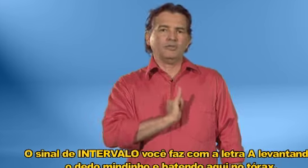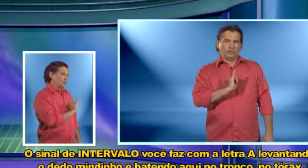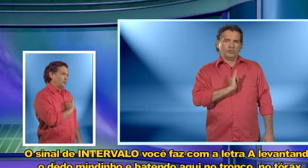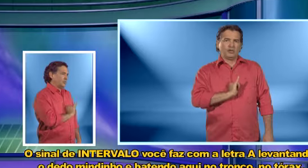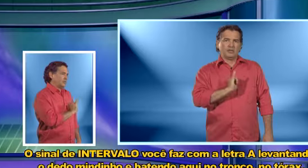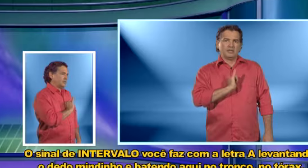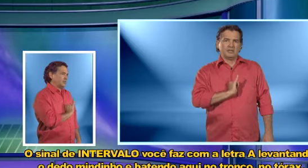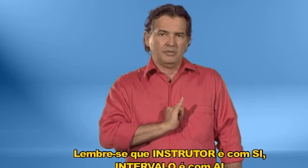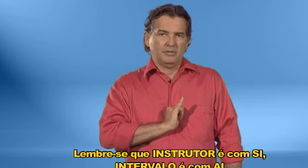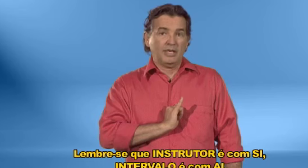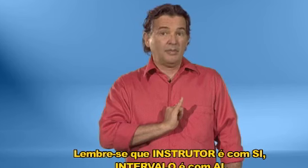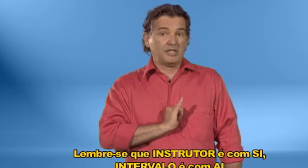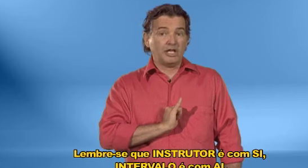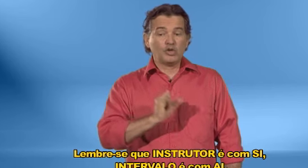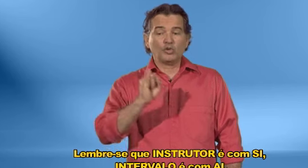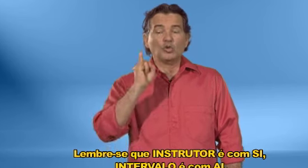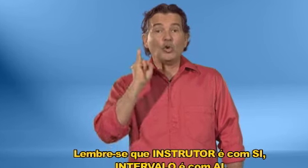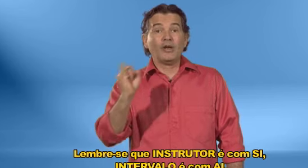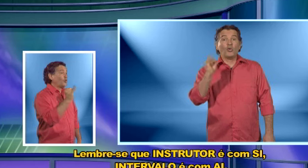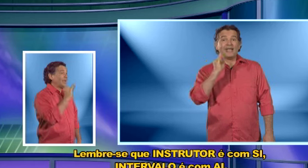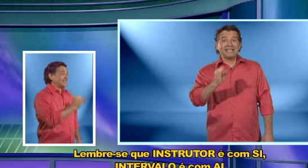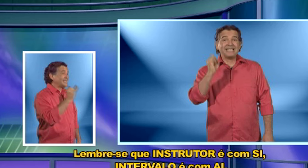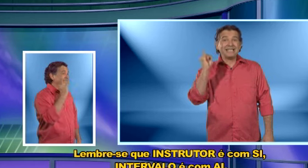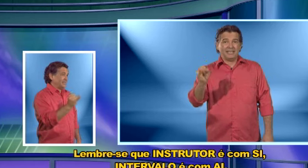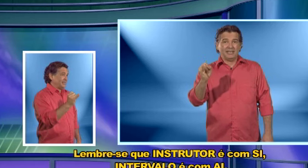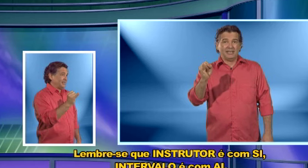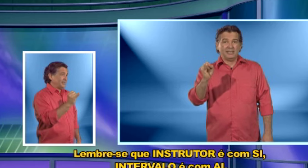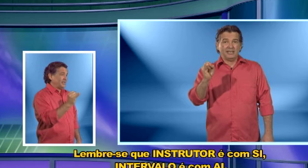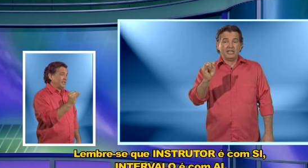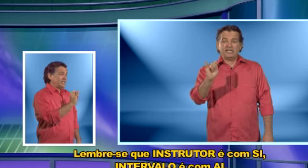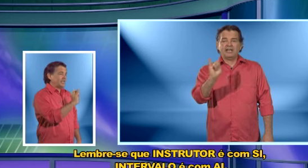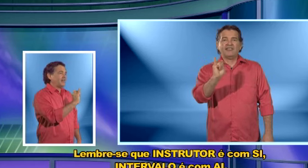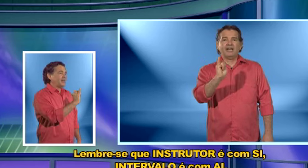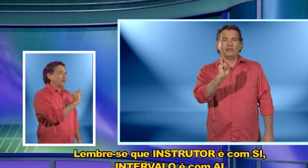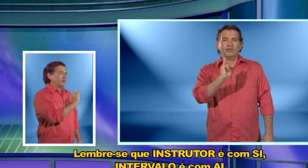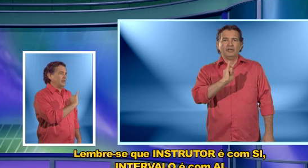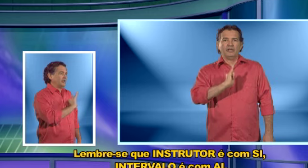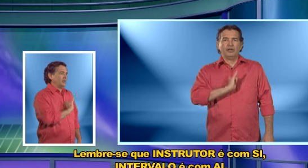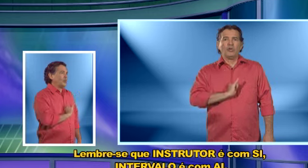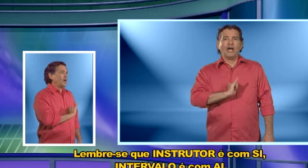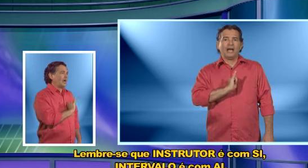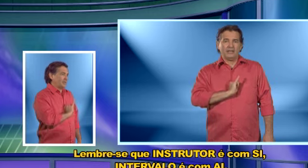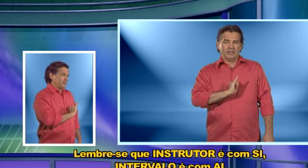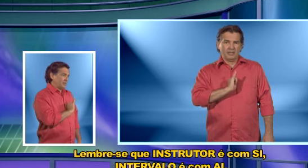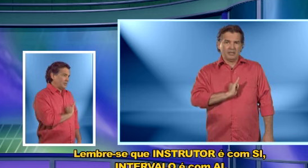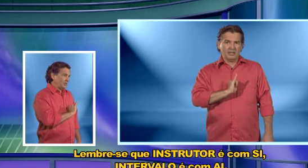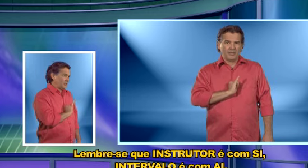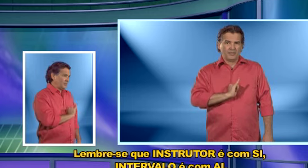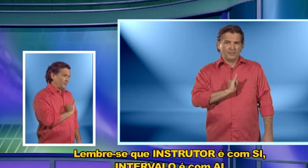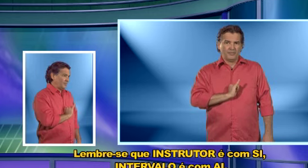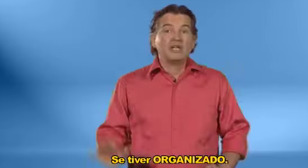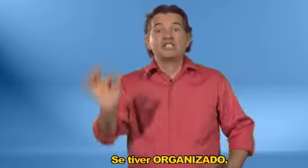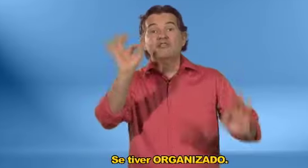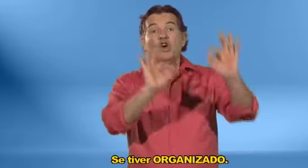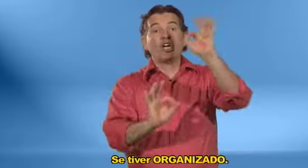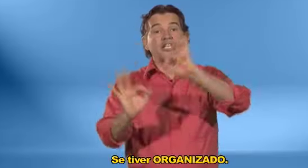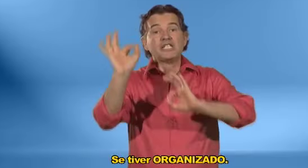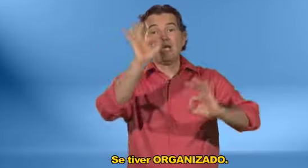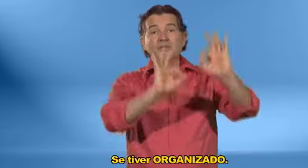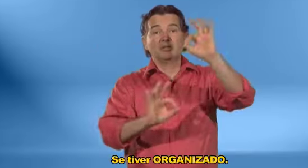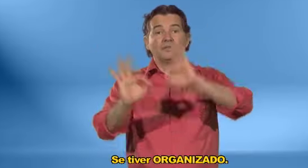batendo aqui no tórax. Lembre-se que instrutor é com SI. Intervalo é com AI. Se